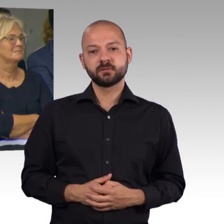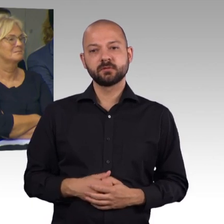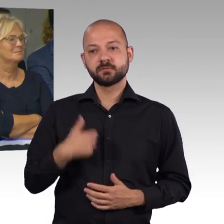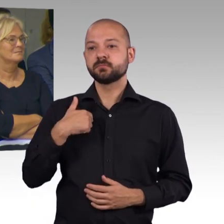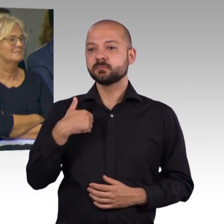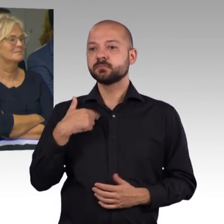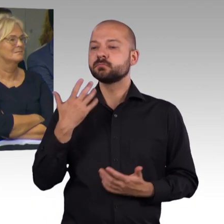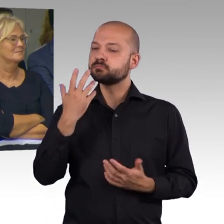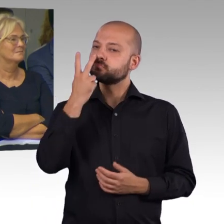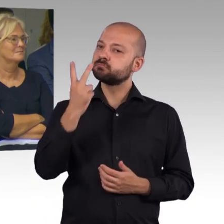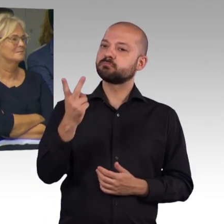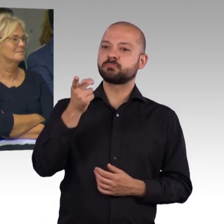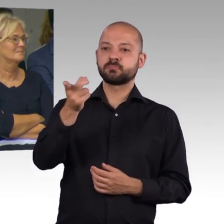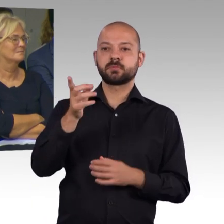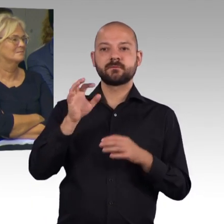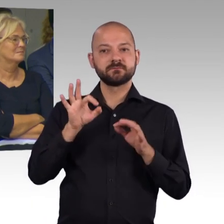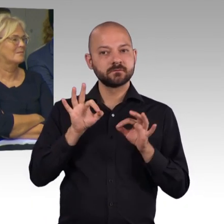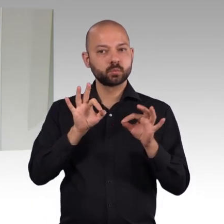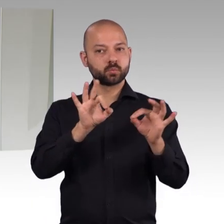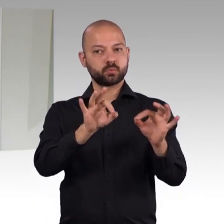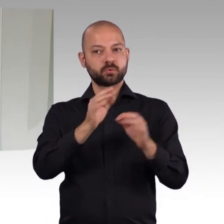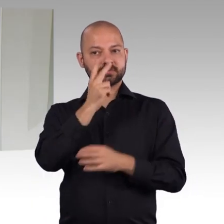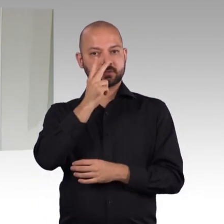Kollegen Münzenich hat das überdeutlich gemacht.